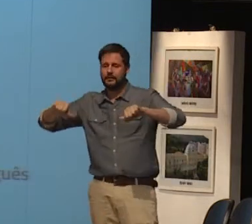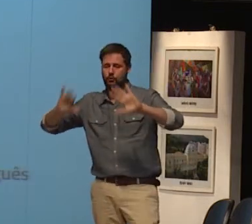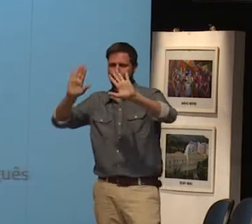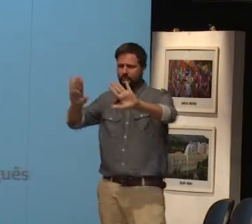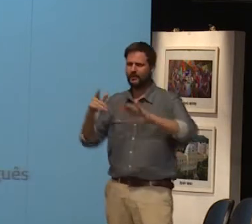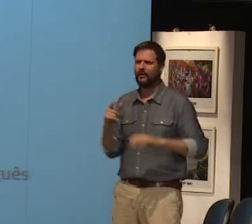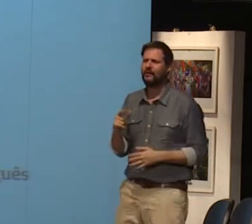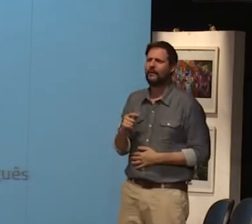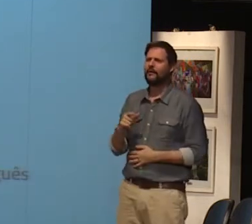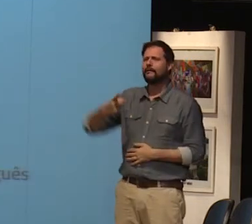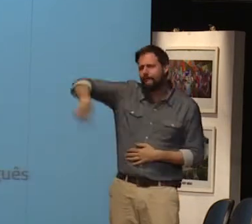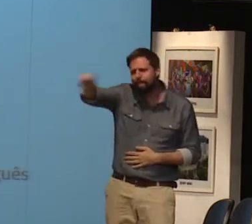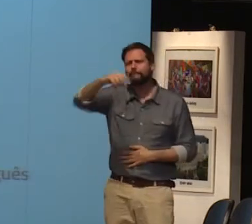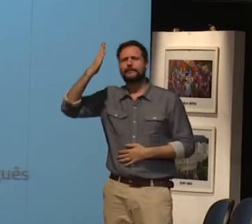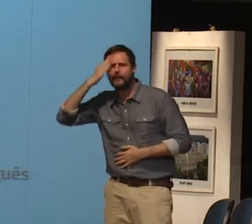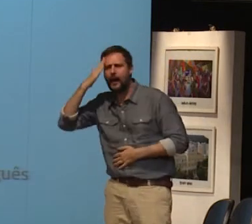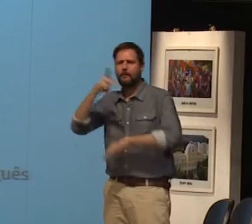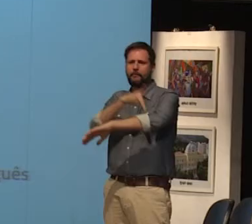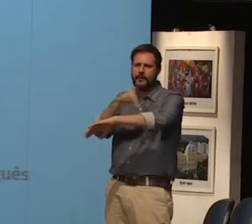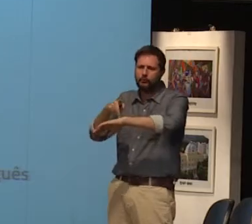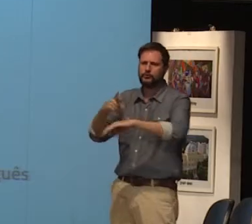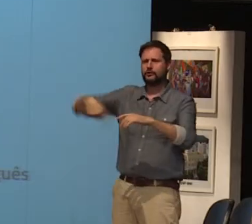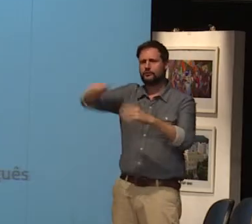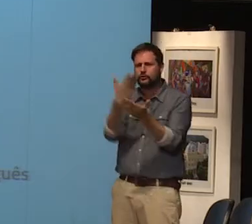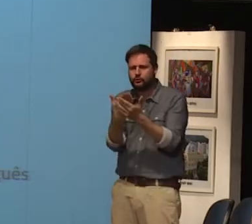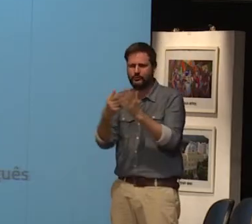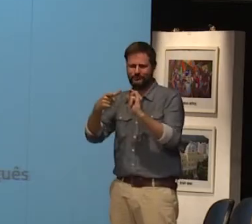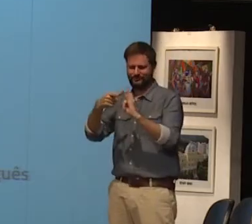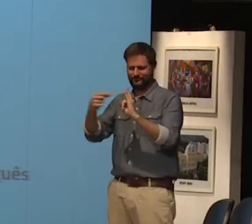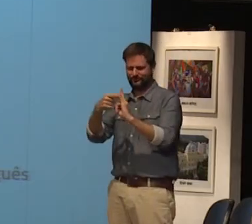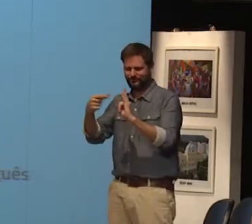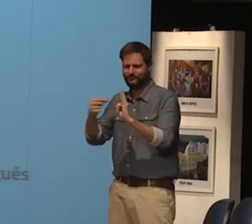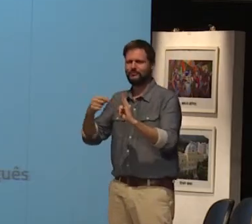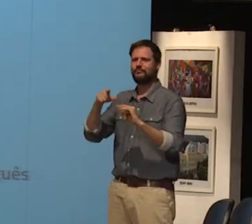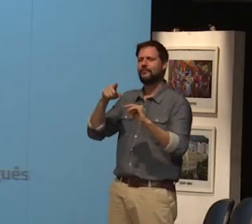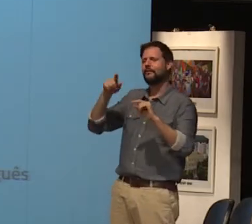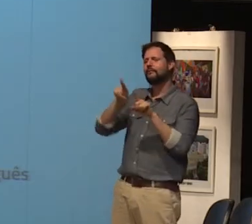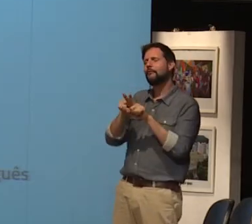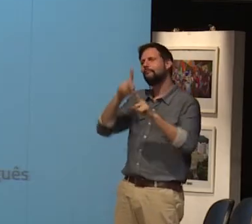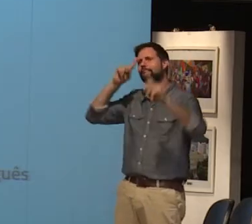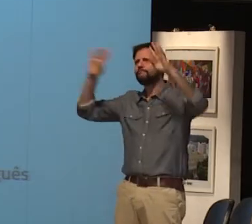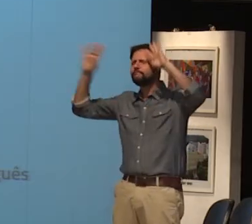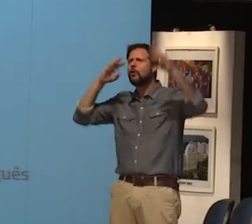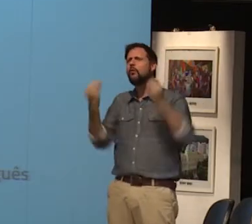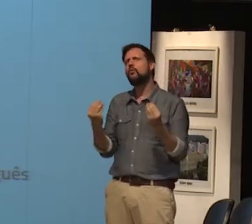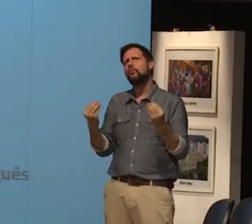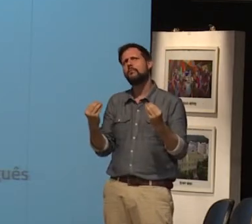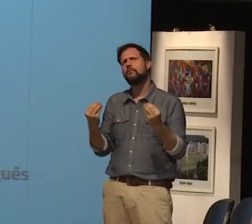etapa é a avaliação. Então, a gente sabe que, estudante de pedagogia aqui do DESU, né, que a gente vê como a